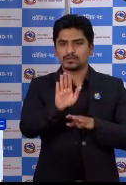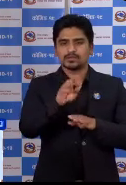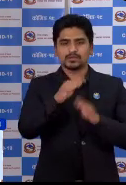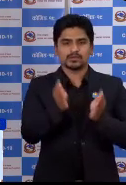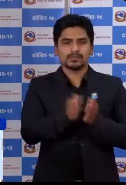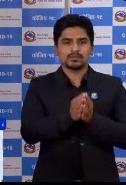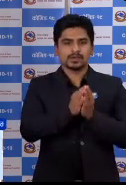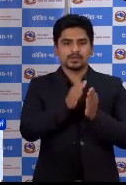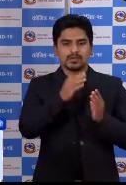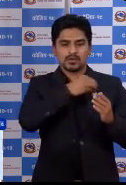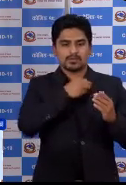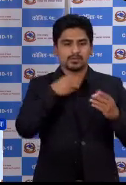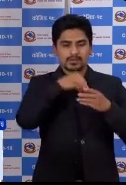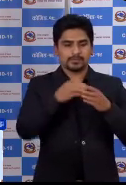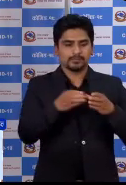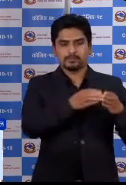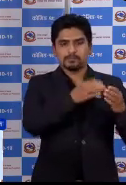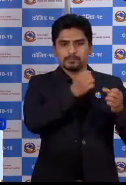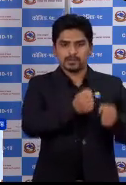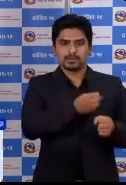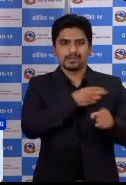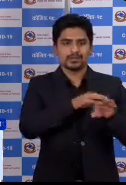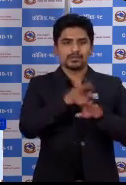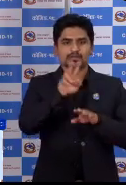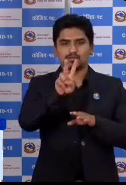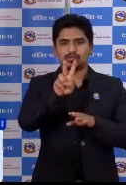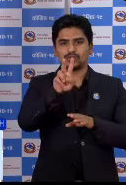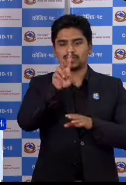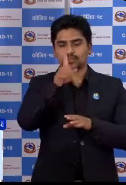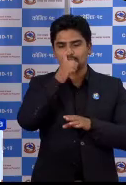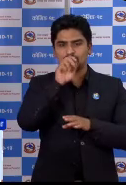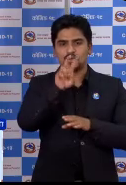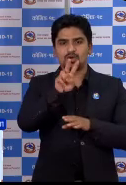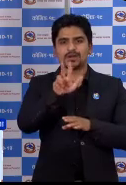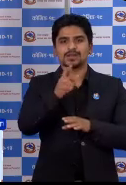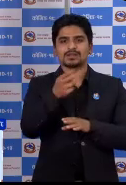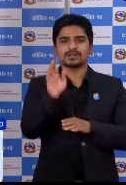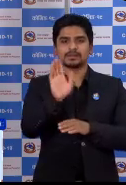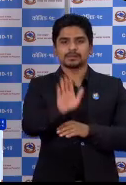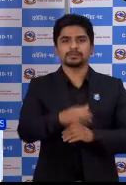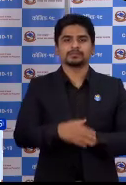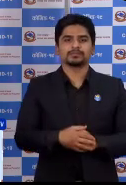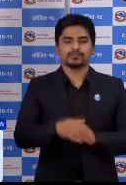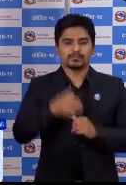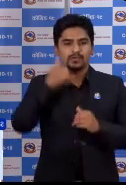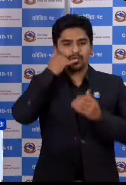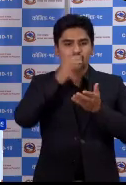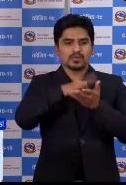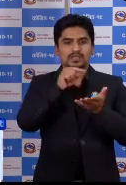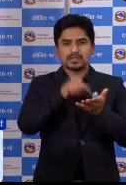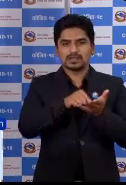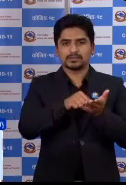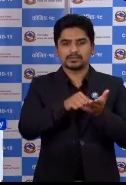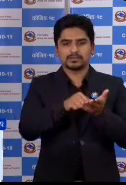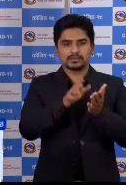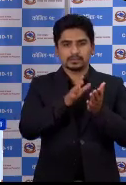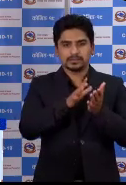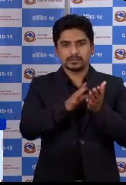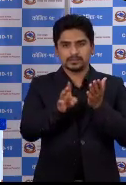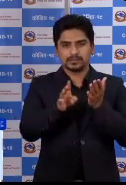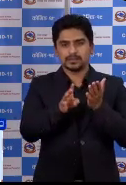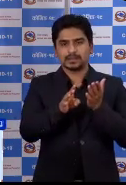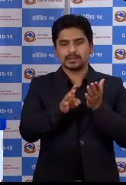जम्मा आइसोलेसनमा रहेको व्यक्ति यसरी 228 जना रहेको छ। कल सेन्टरबाट